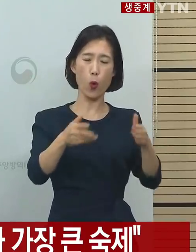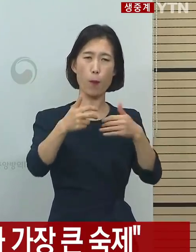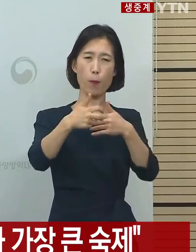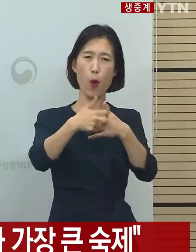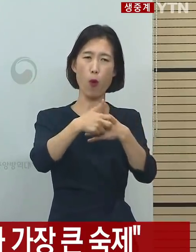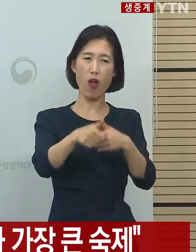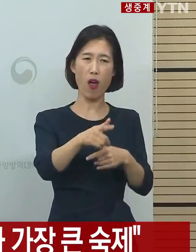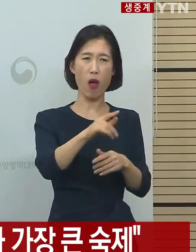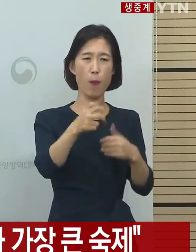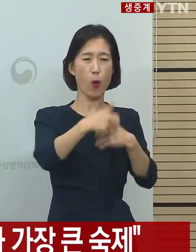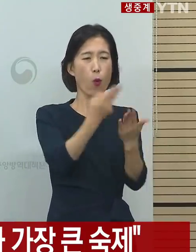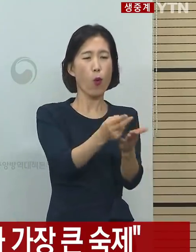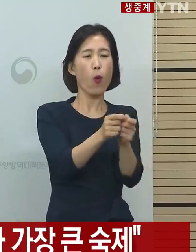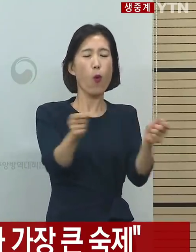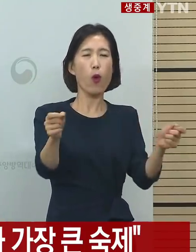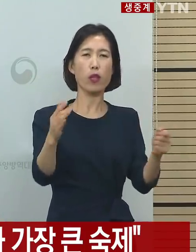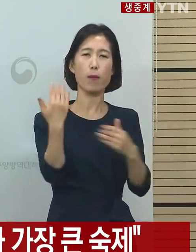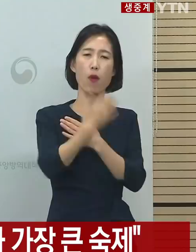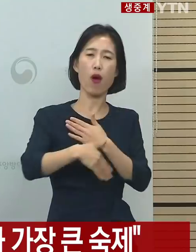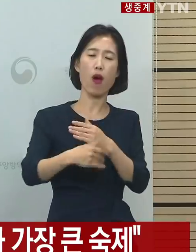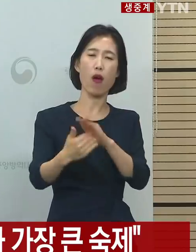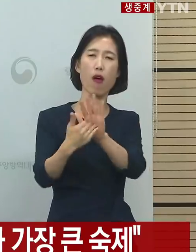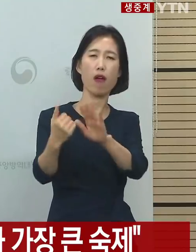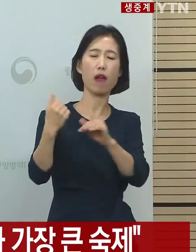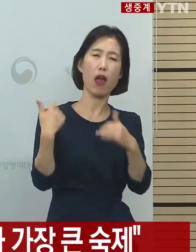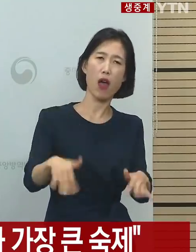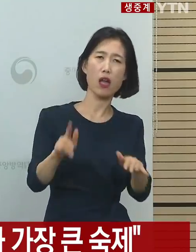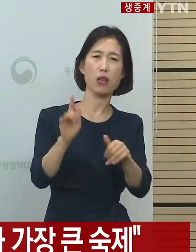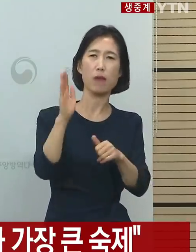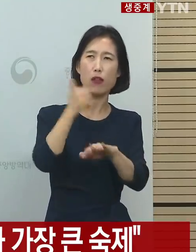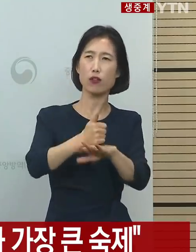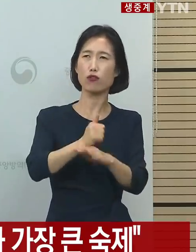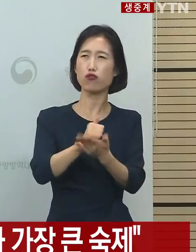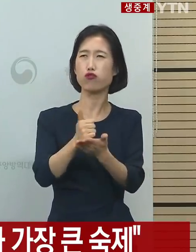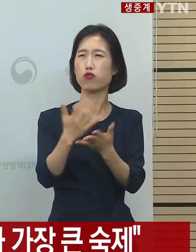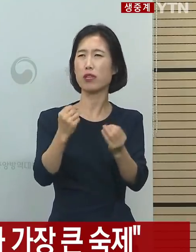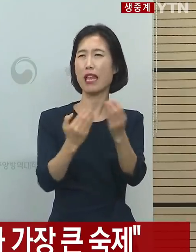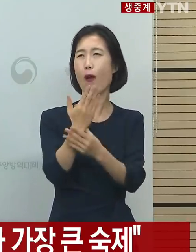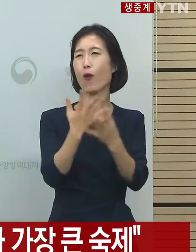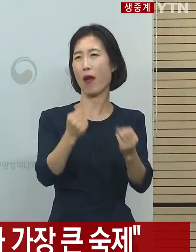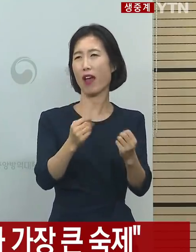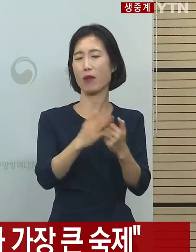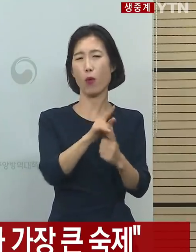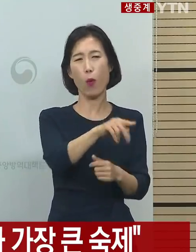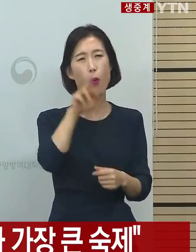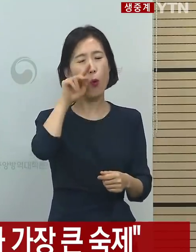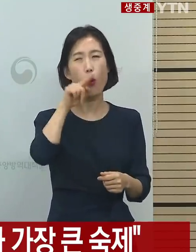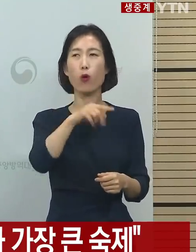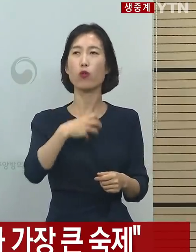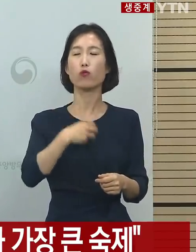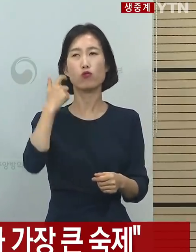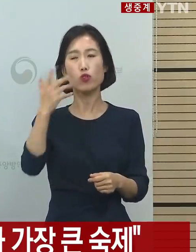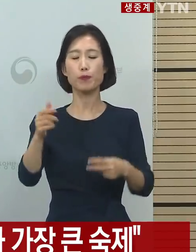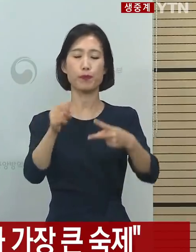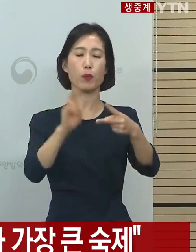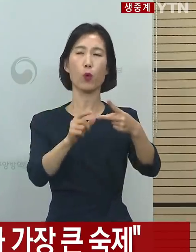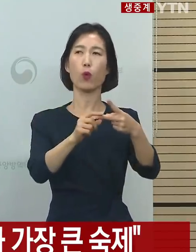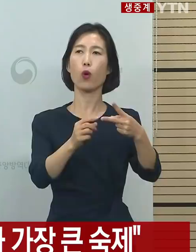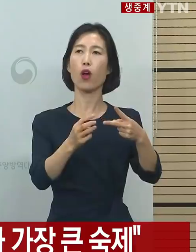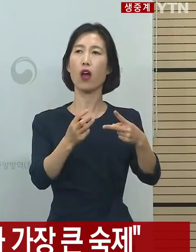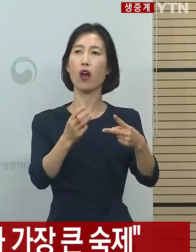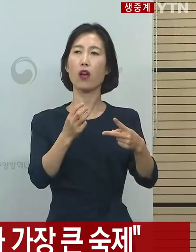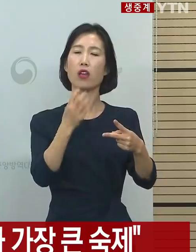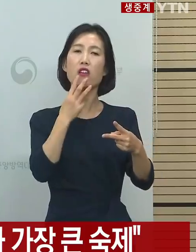많다거나 병동에 오래 입원했었던 것인지 등 좀 전반적인 상태가 궁금하고요. 두 번째는 서울 경기 지역에서 확진자가